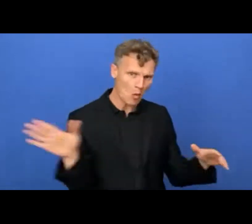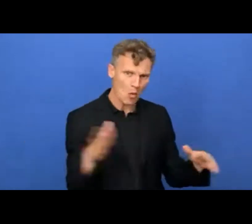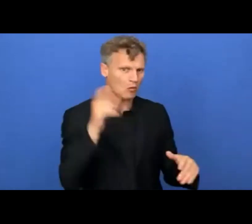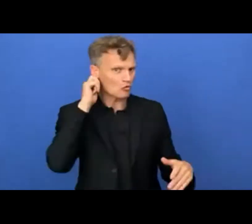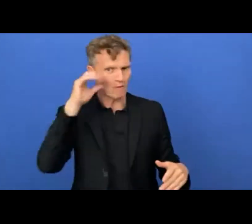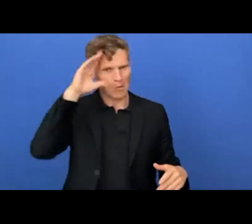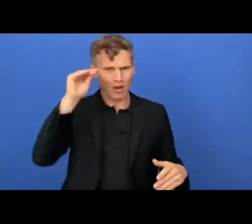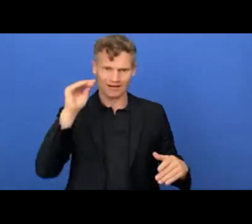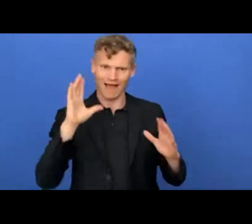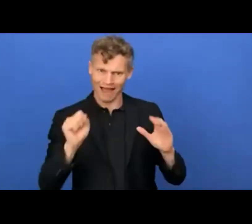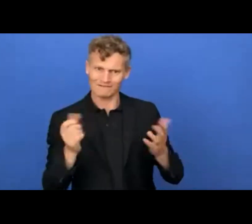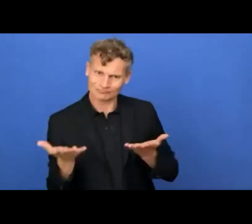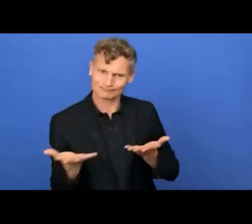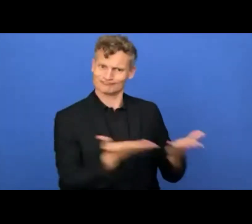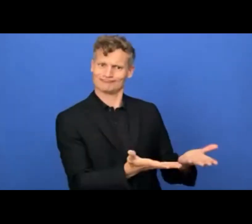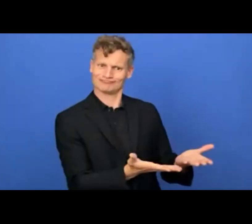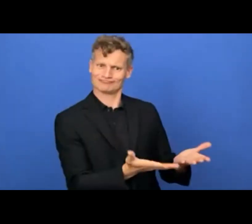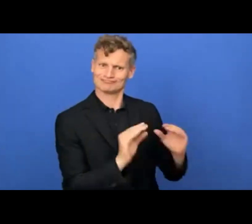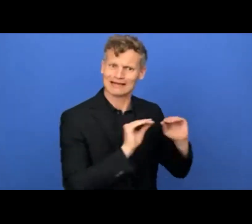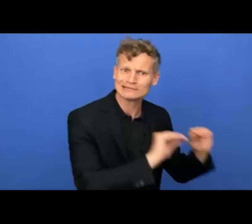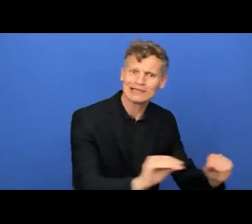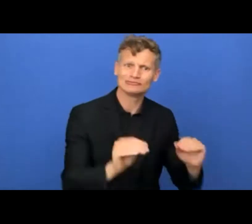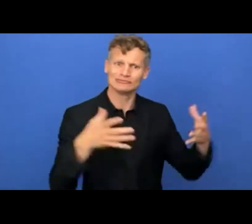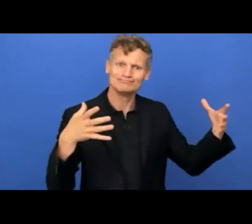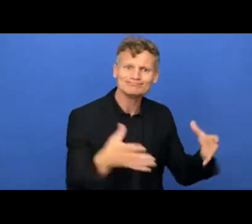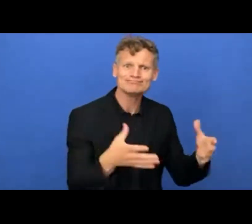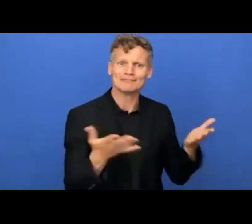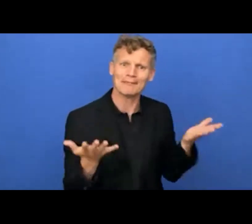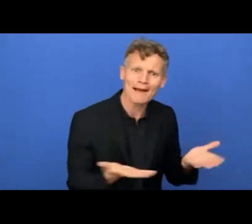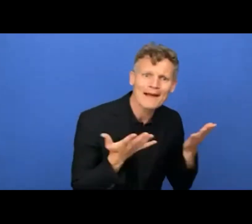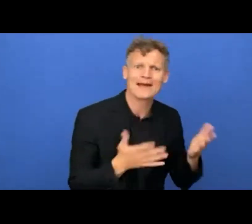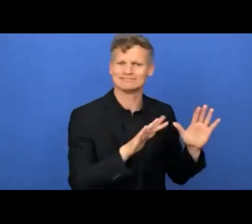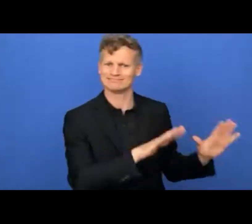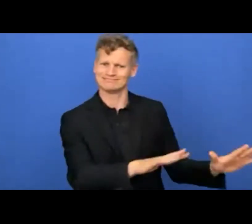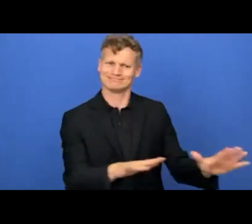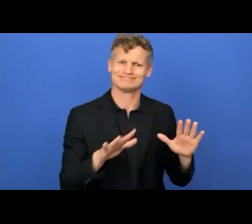Ces programmes permettent d'égaliser